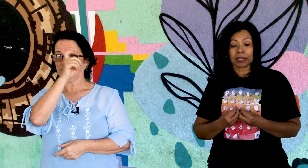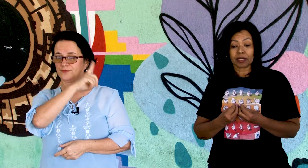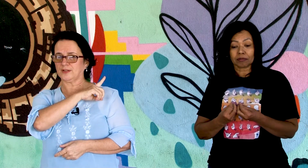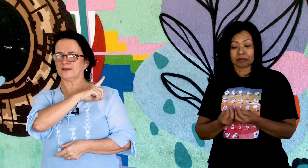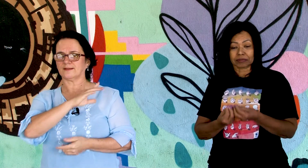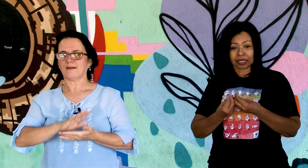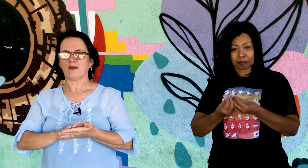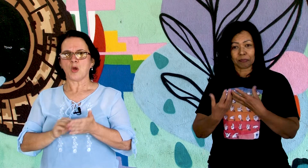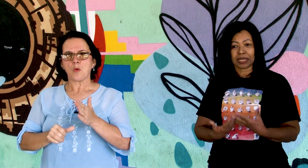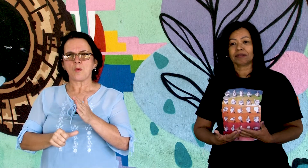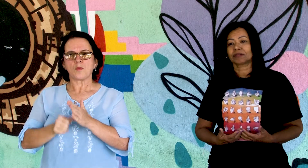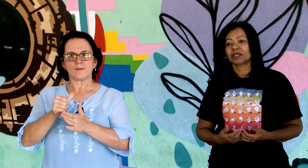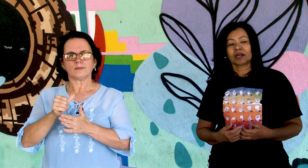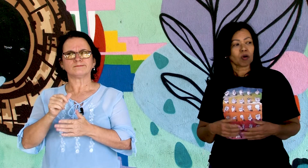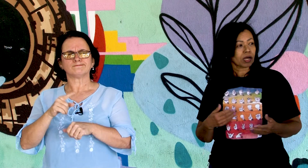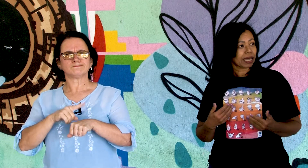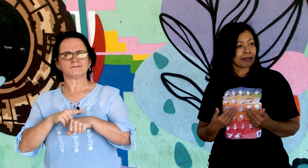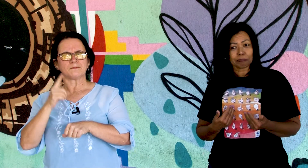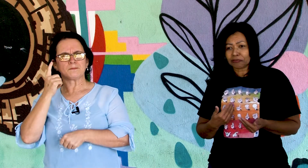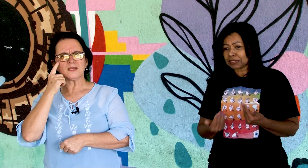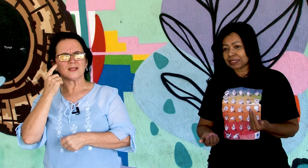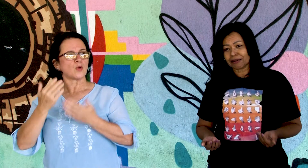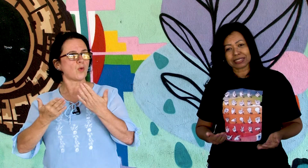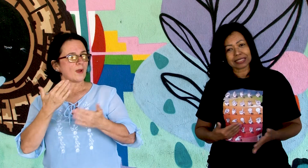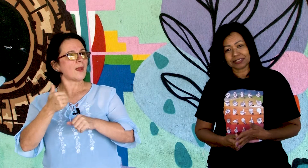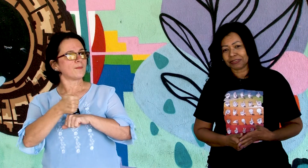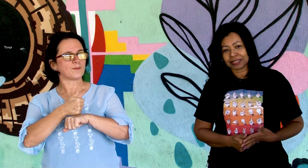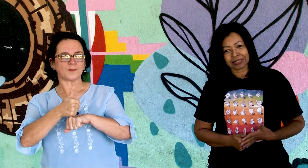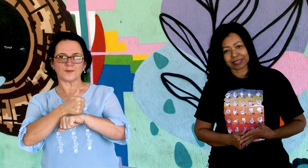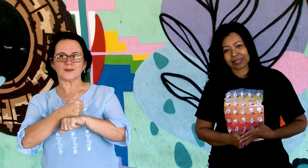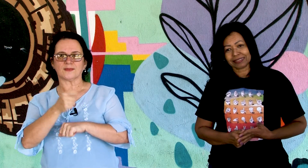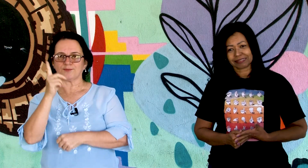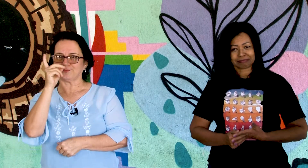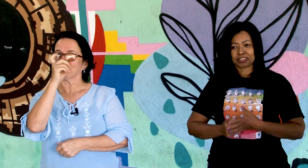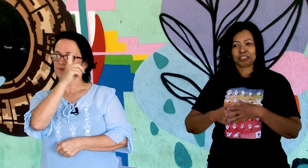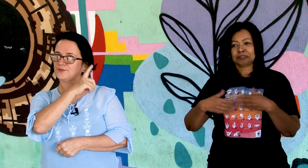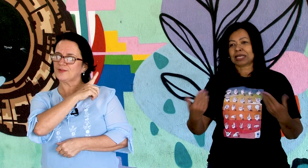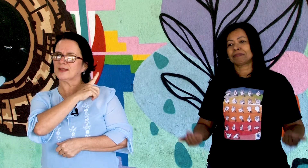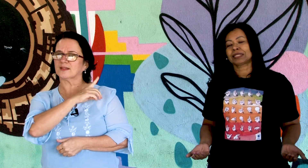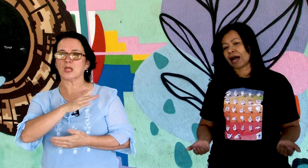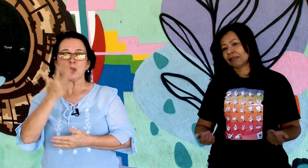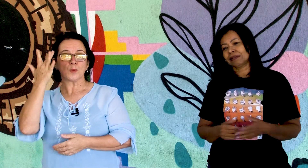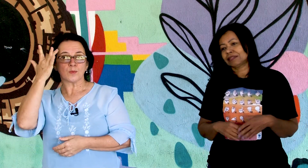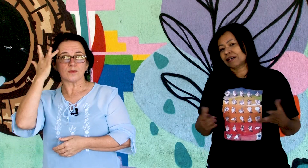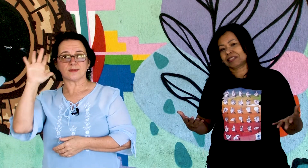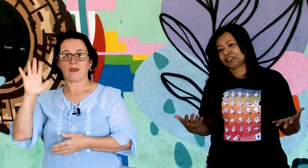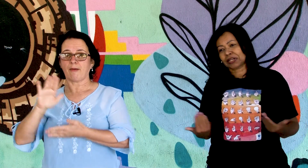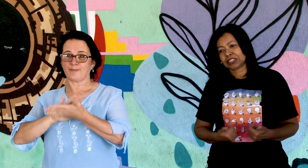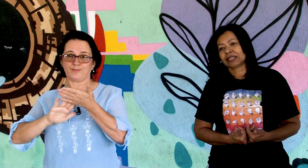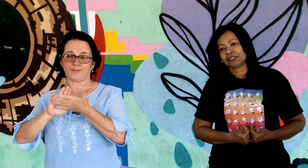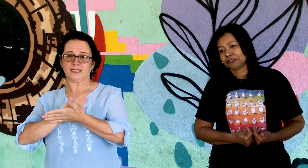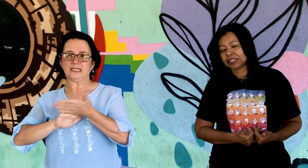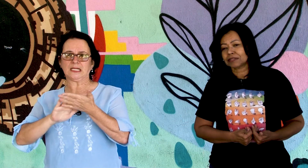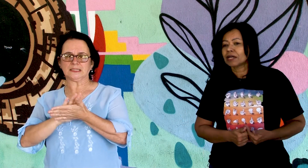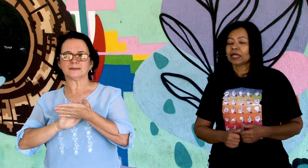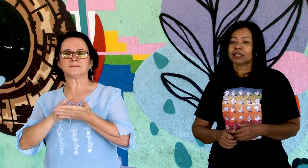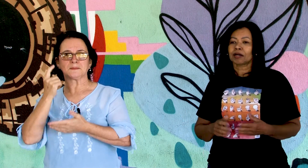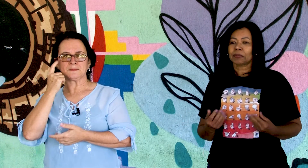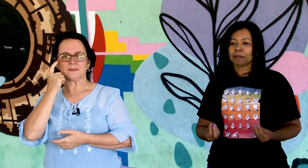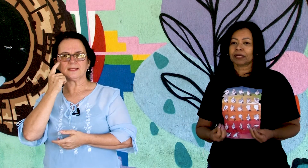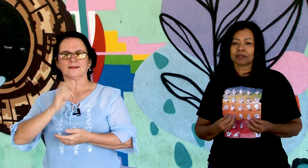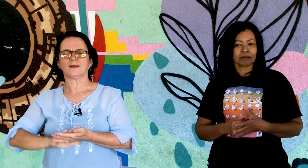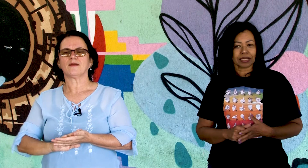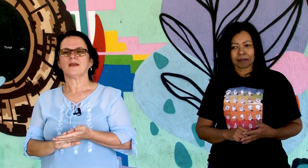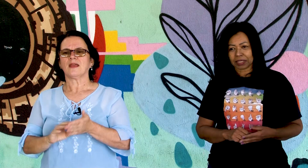Ao primeiro, né, momento, qualquer profissão vai ser difícil, né? A gente não sabe nada, então a gente vai achar que é difícil.